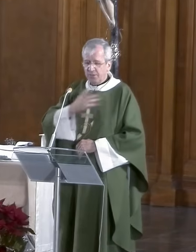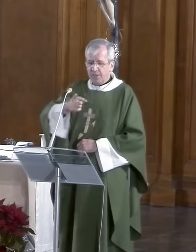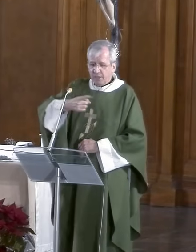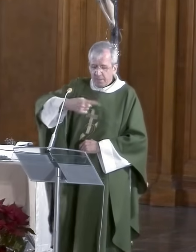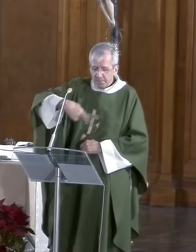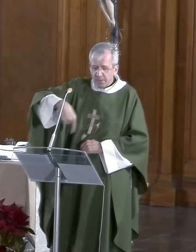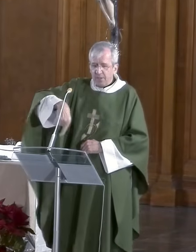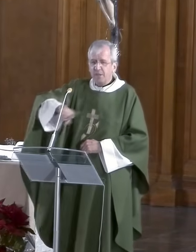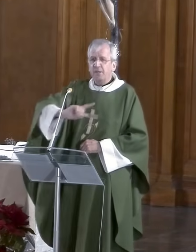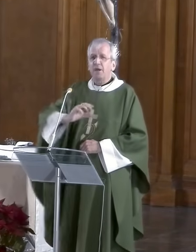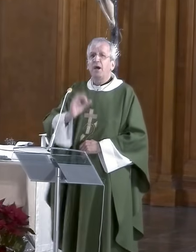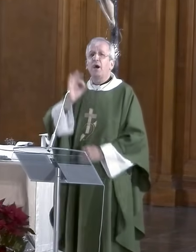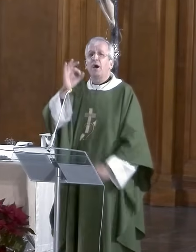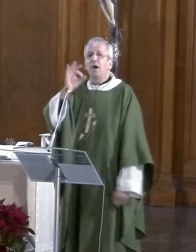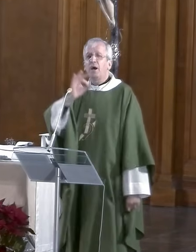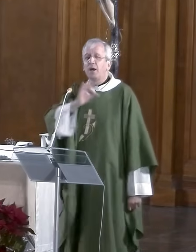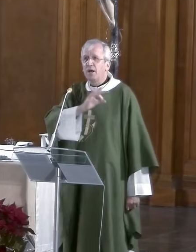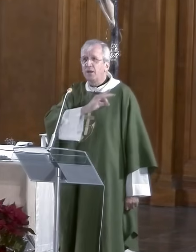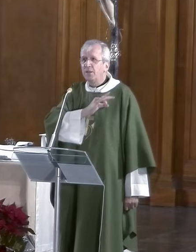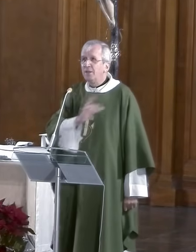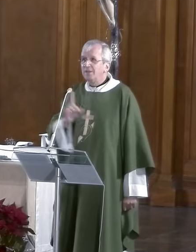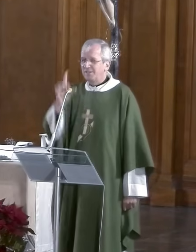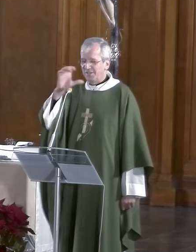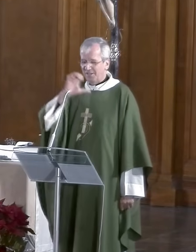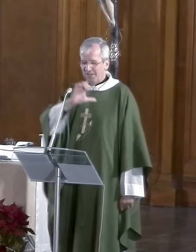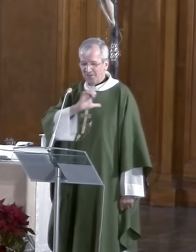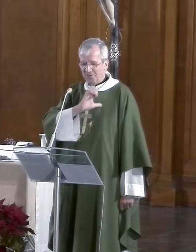Señor, ten piedad,